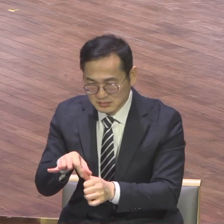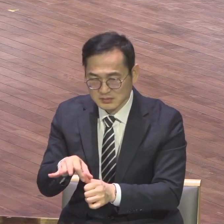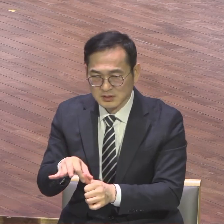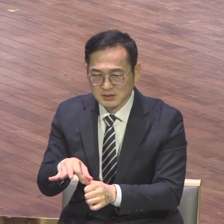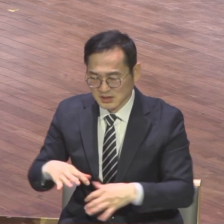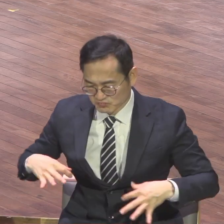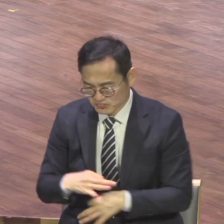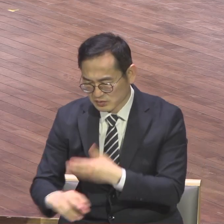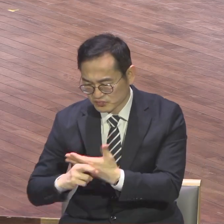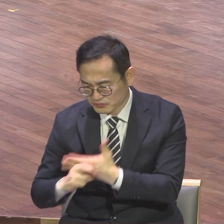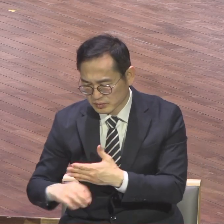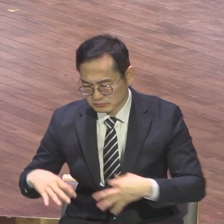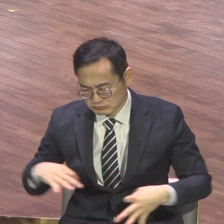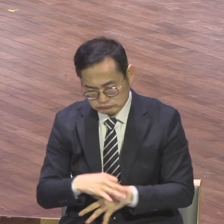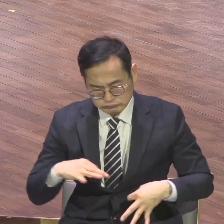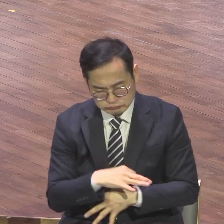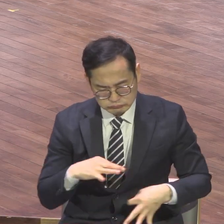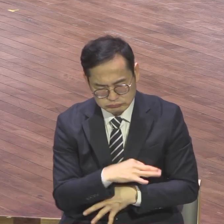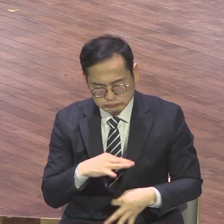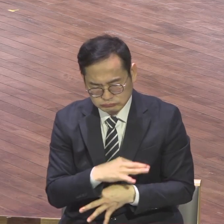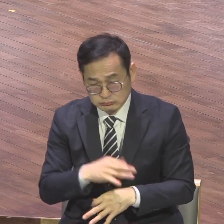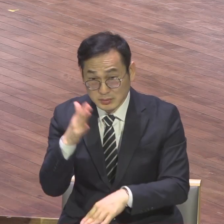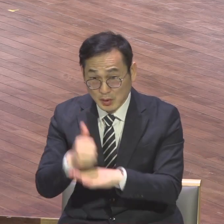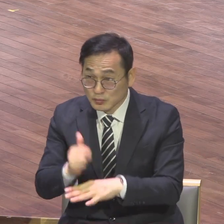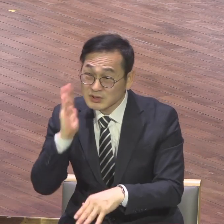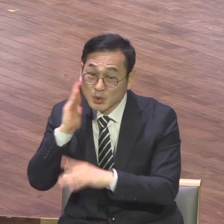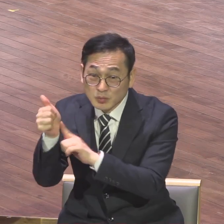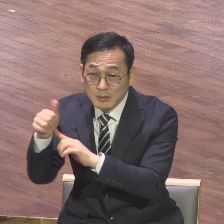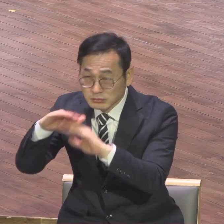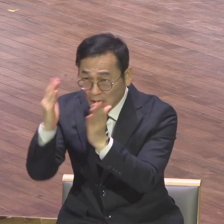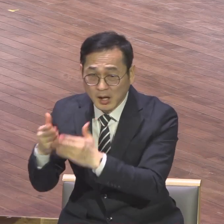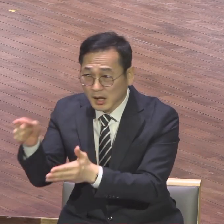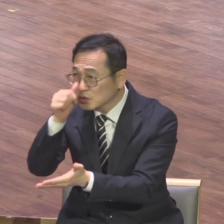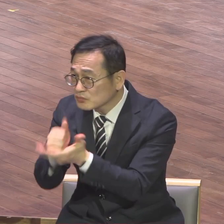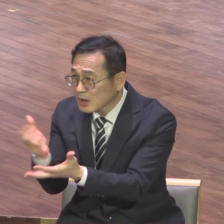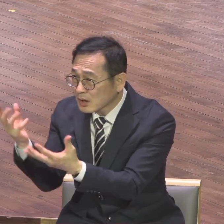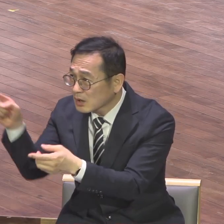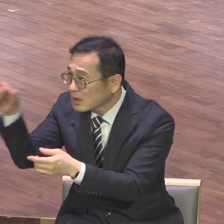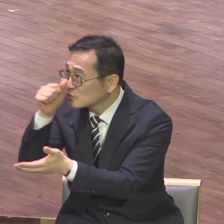결과가 어떻게 됐어요? 안 좋아졌습니다. 안 좋아요.